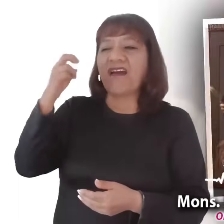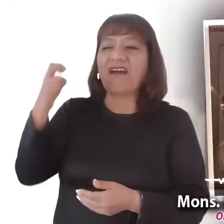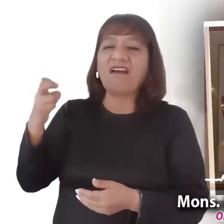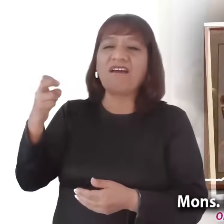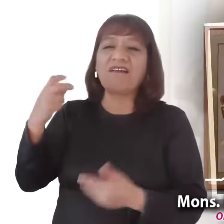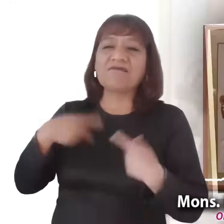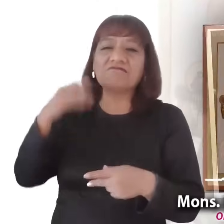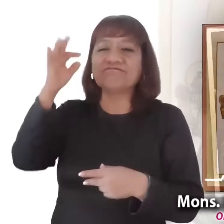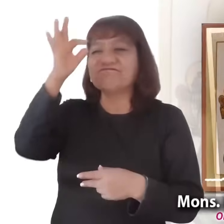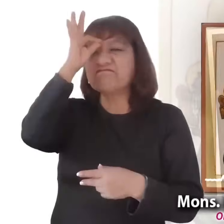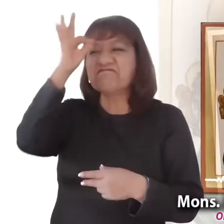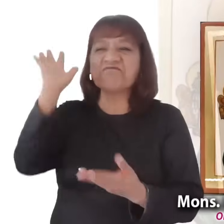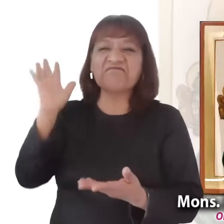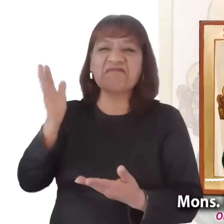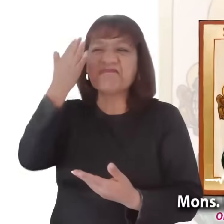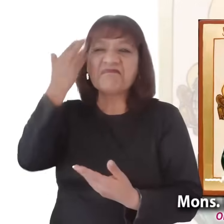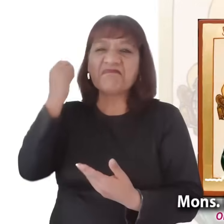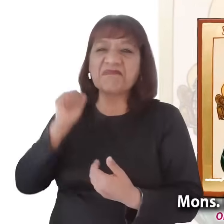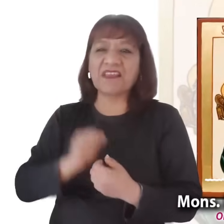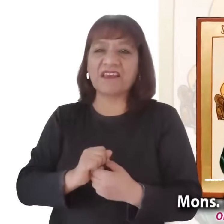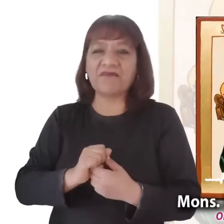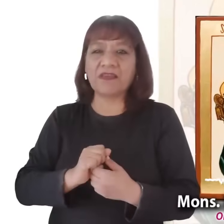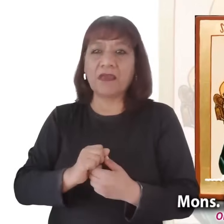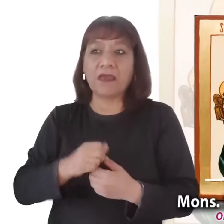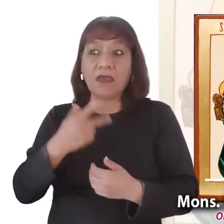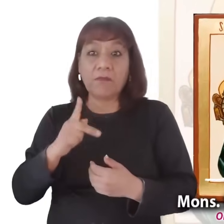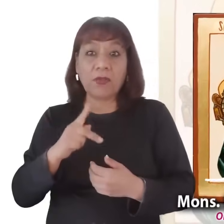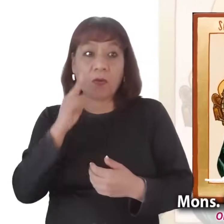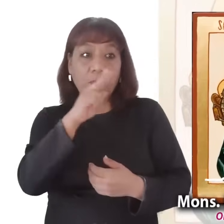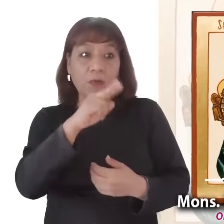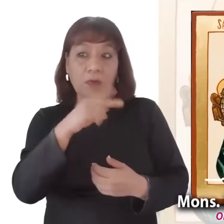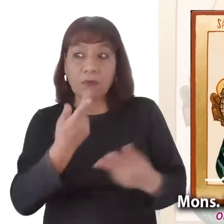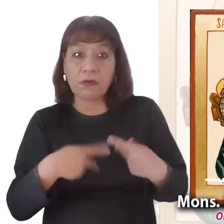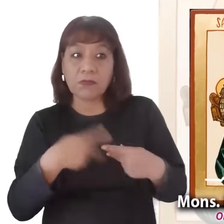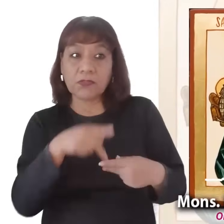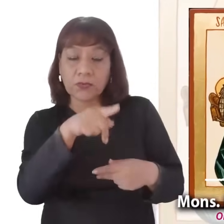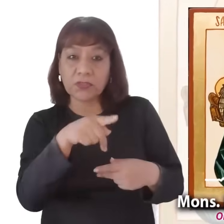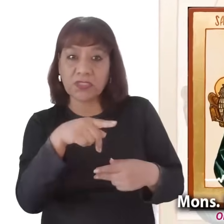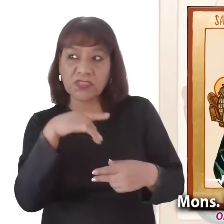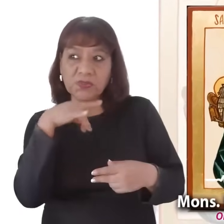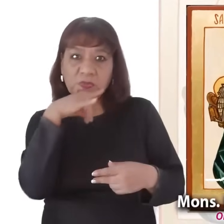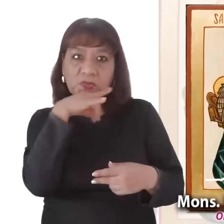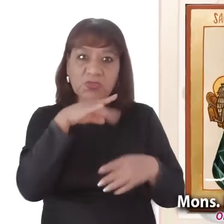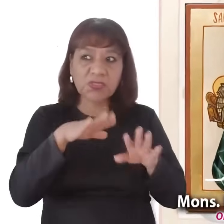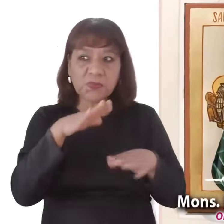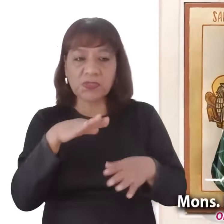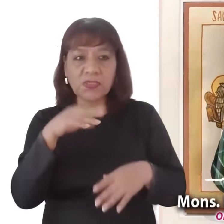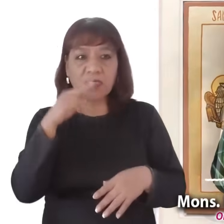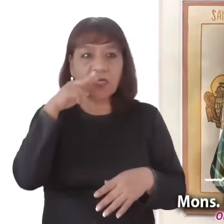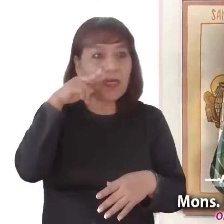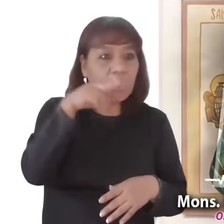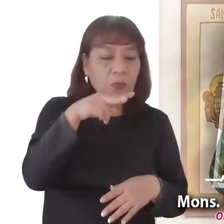una situación tal que el doble cara es admirado como inteligente, capaz y